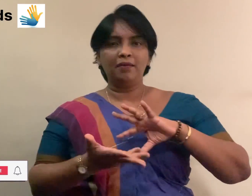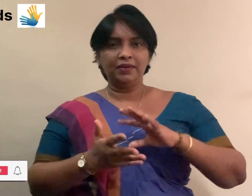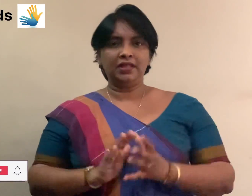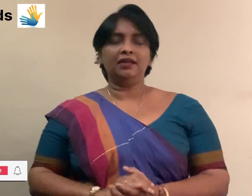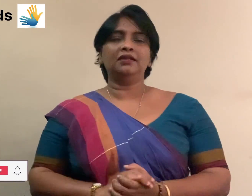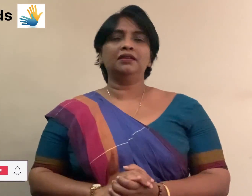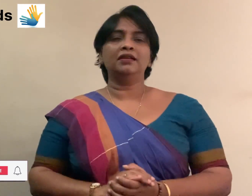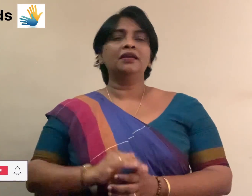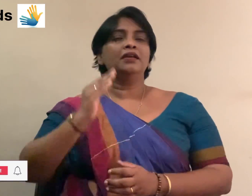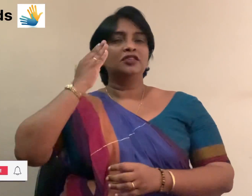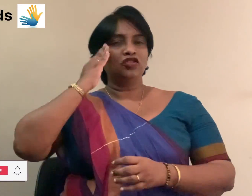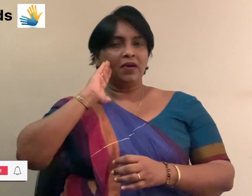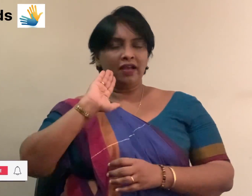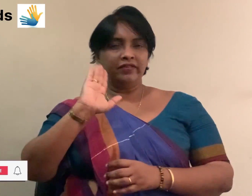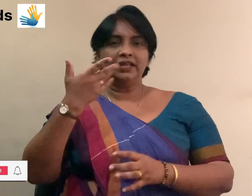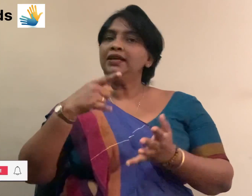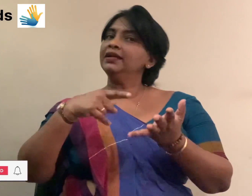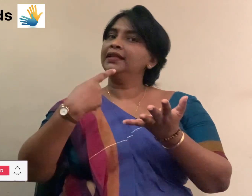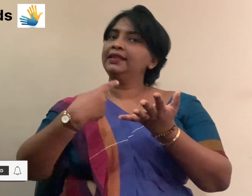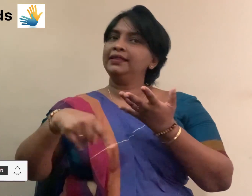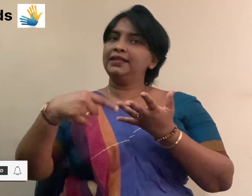ආපදා. ස්වභාවික දේවල්.